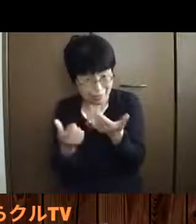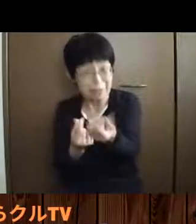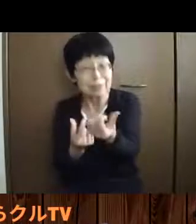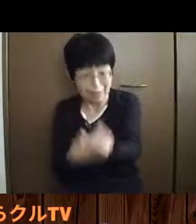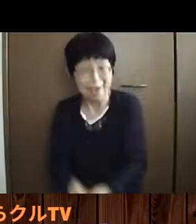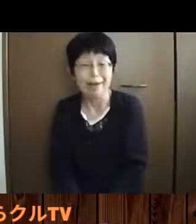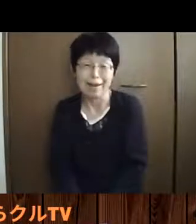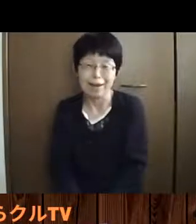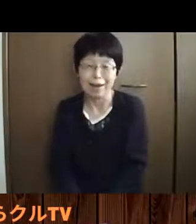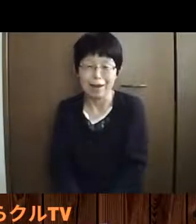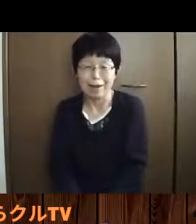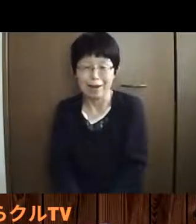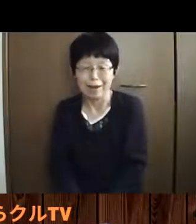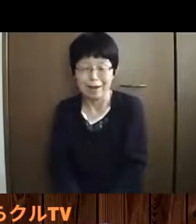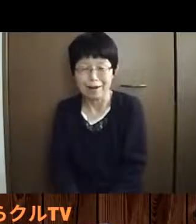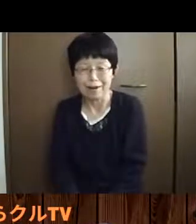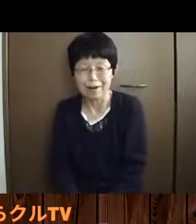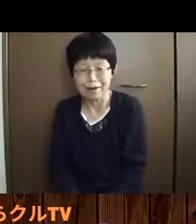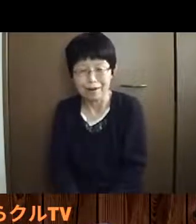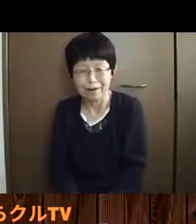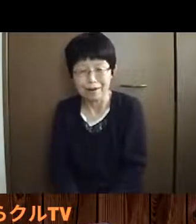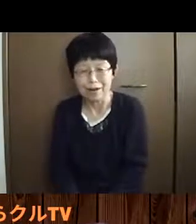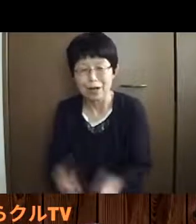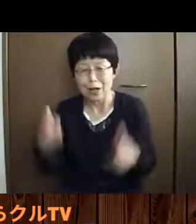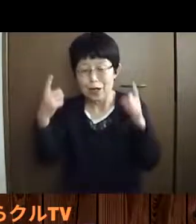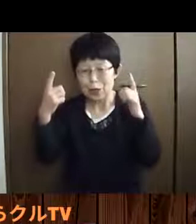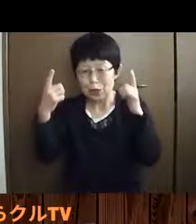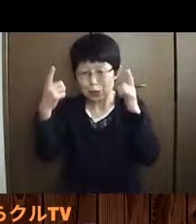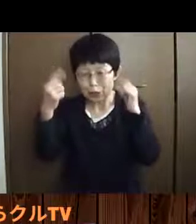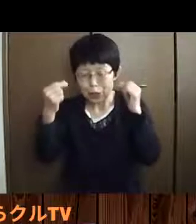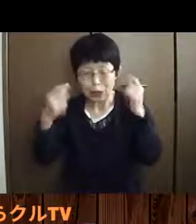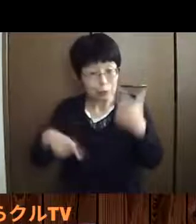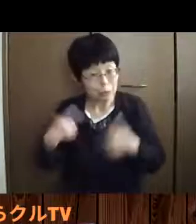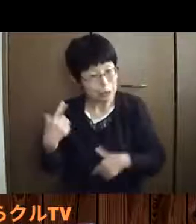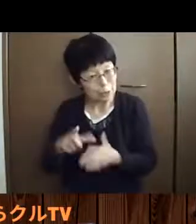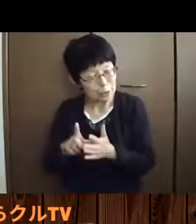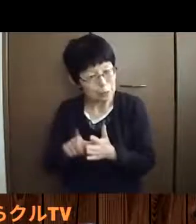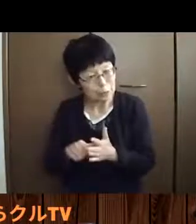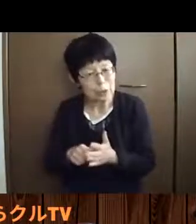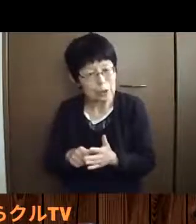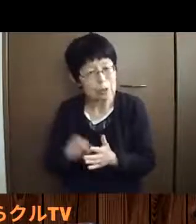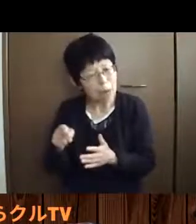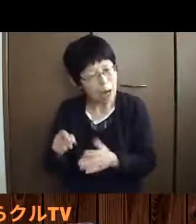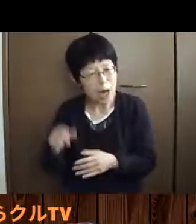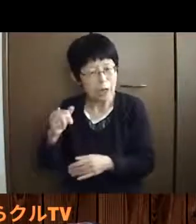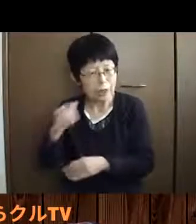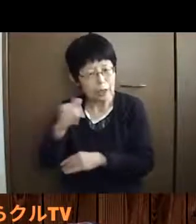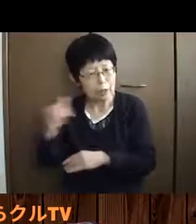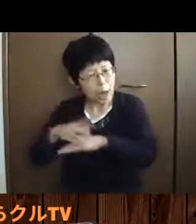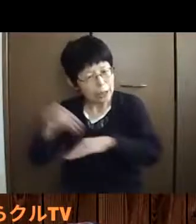あ、大学の頃に描いて、じゃあちょうど囲碁をやり始めた頃っていう